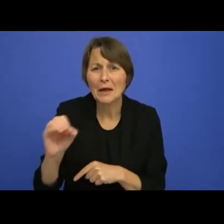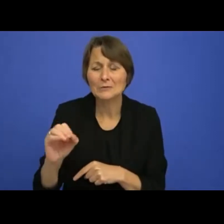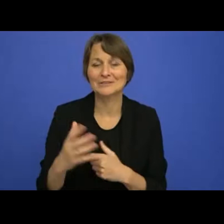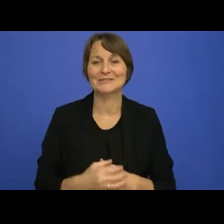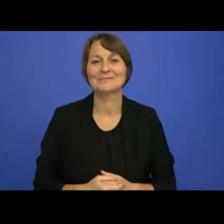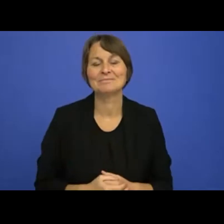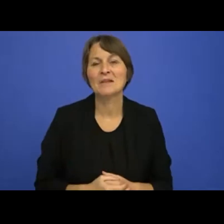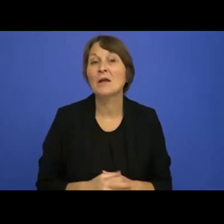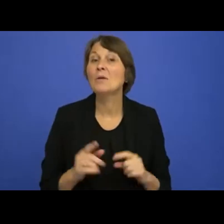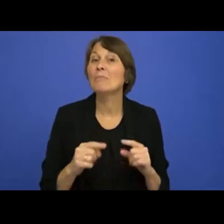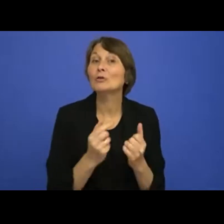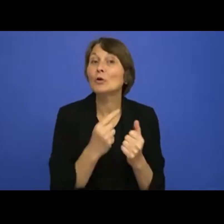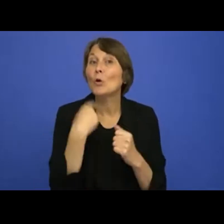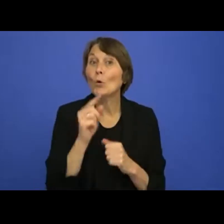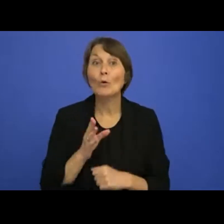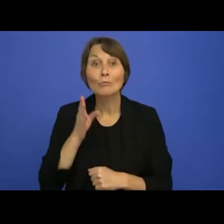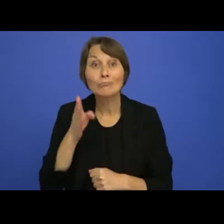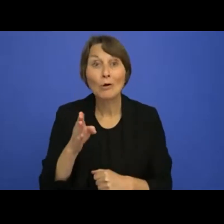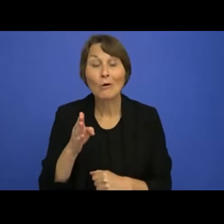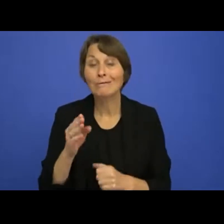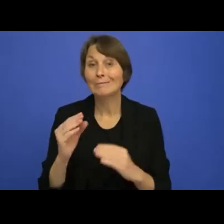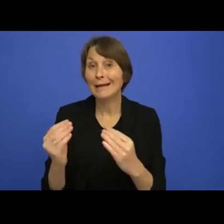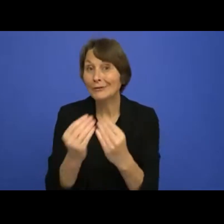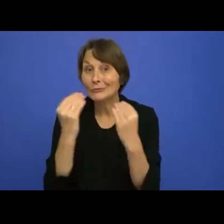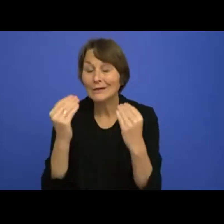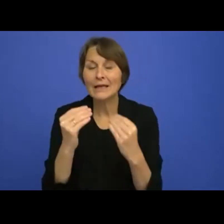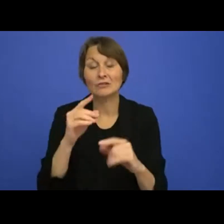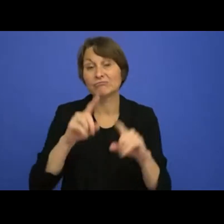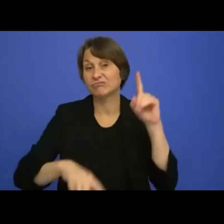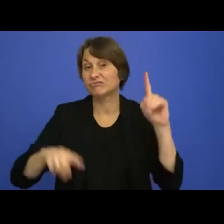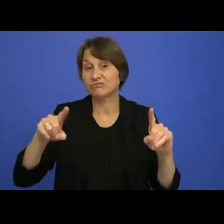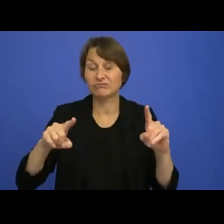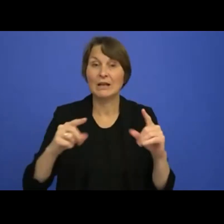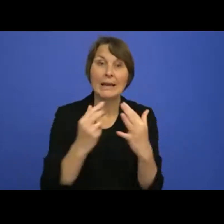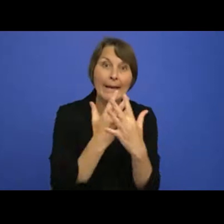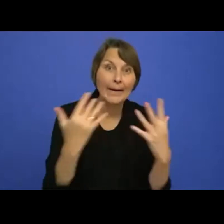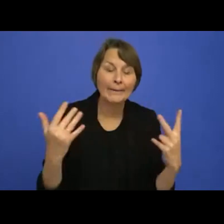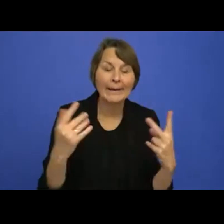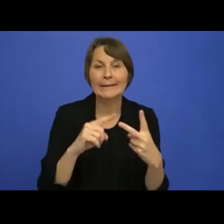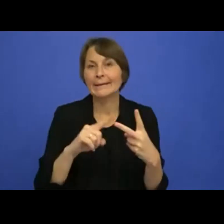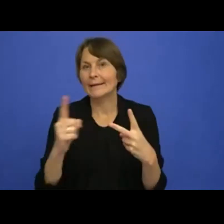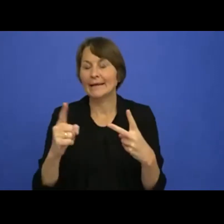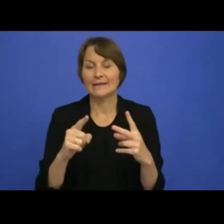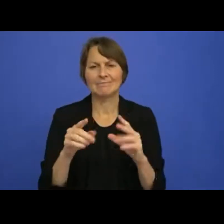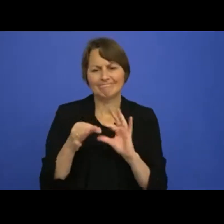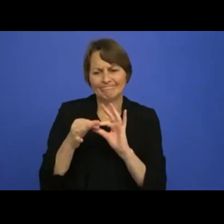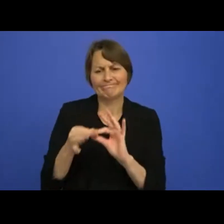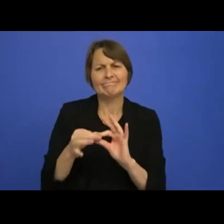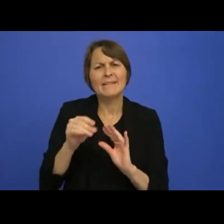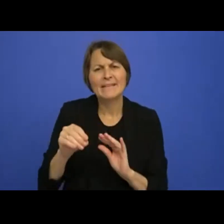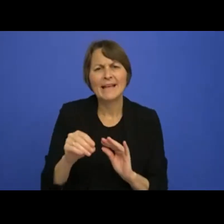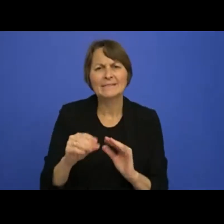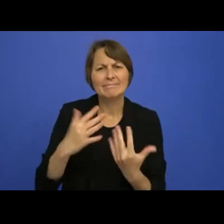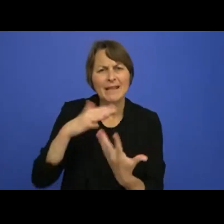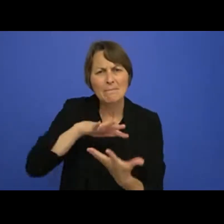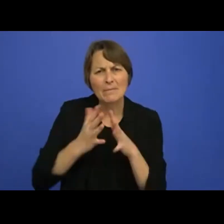la diversité, on la retrouve également là dans les taux d'inscription, dans la mise en œuvre des infrastructures éducatives,